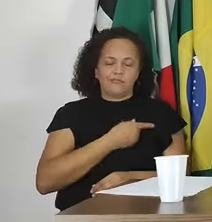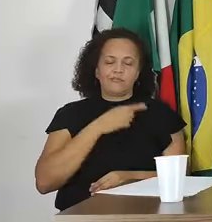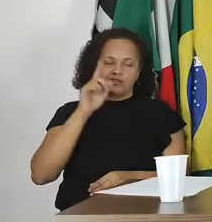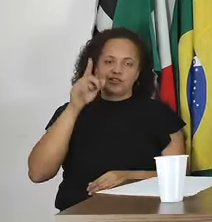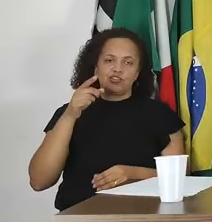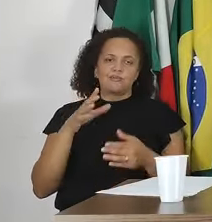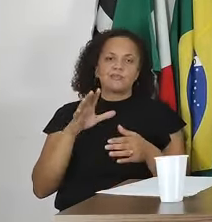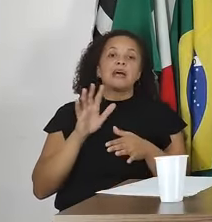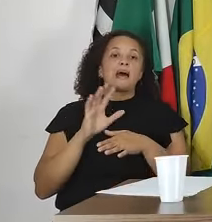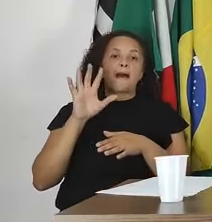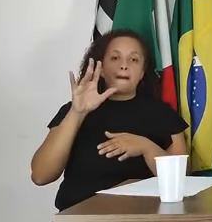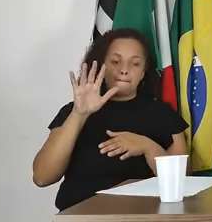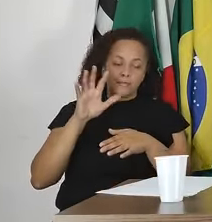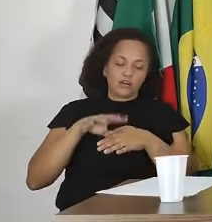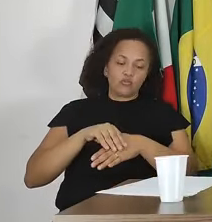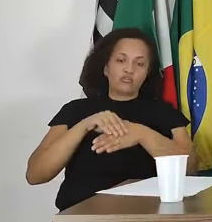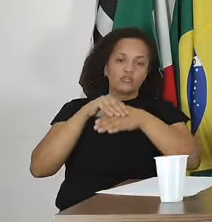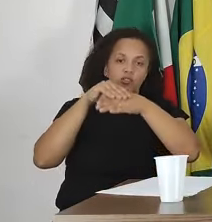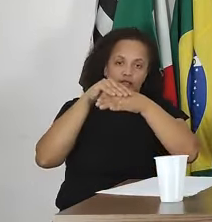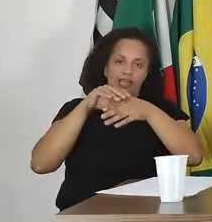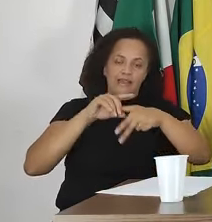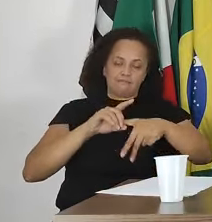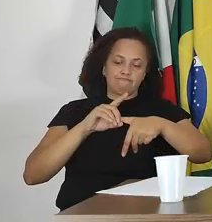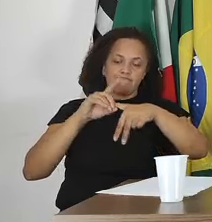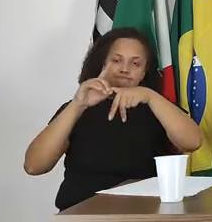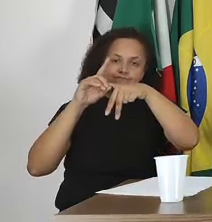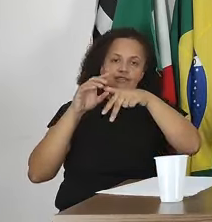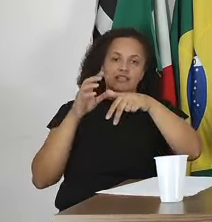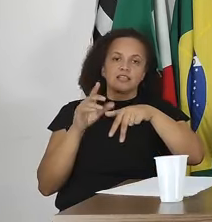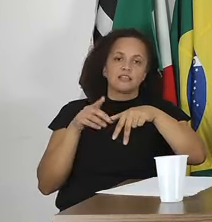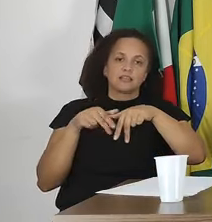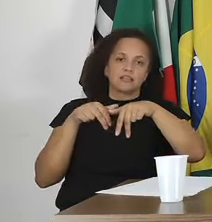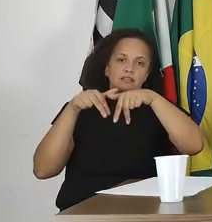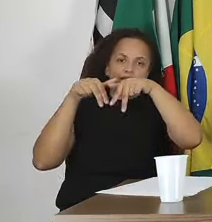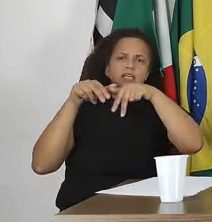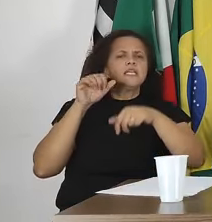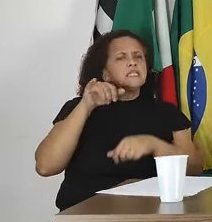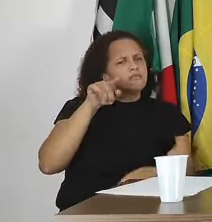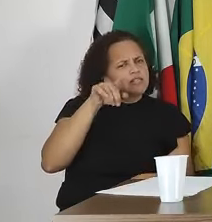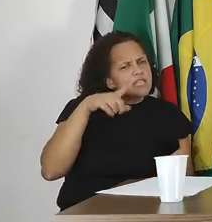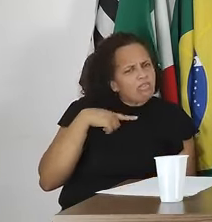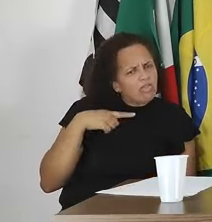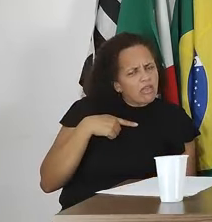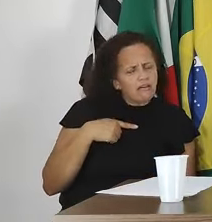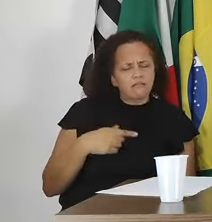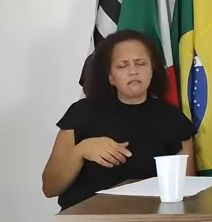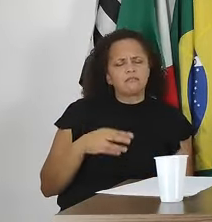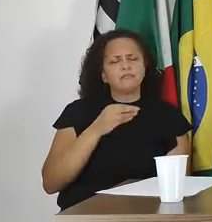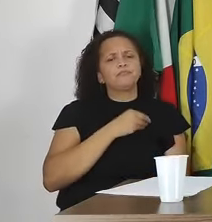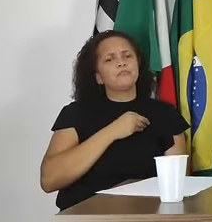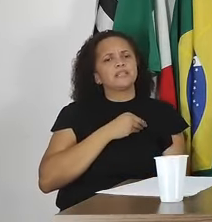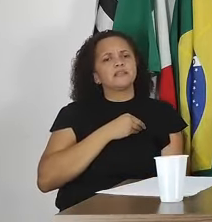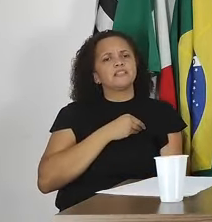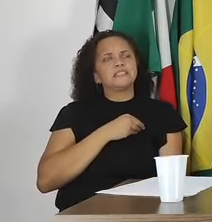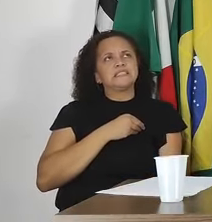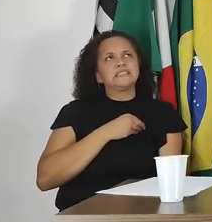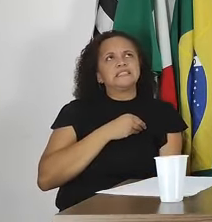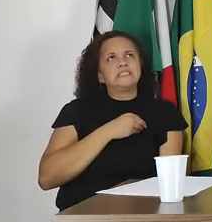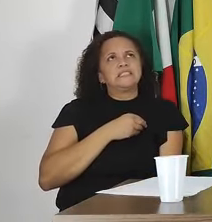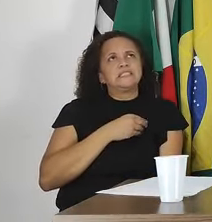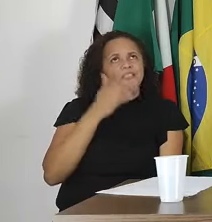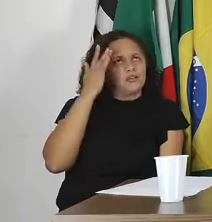ajudar. Amém? E se você tem um pecado, olha só o que Deus falou. E se você tem um pecado e não consegue sair